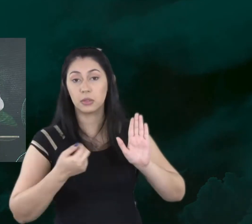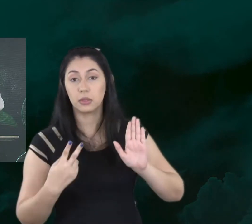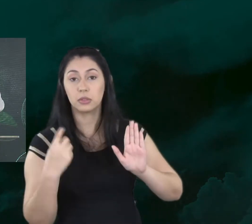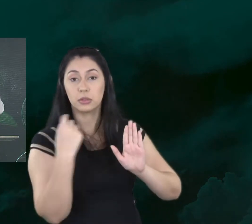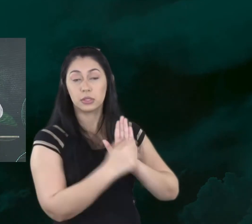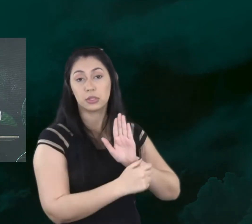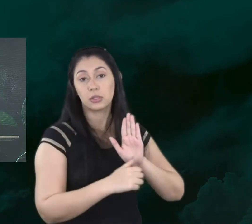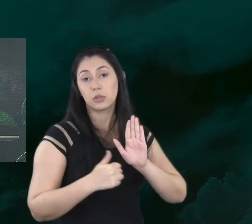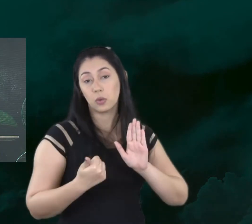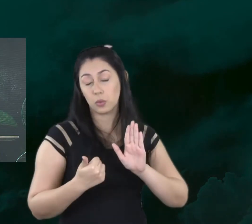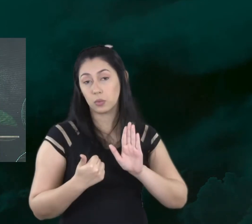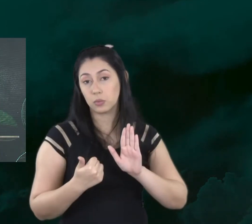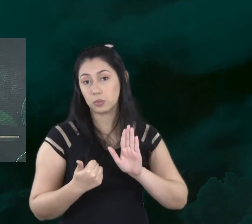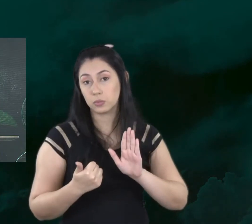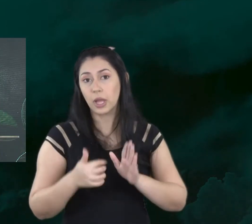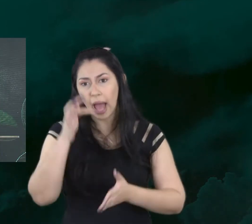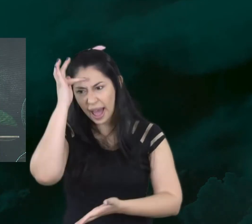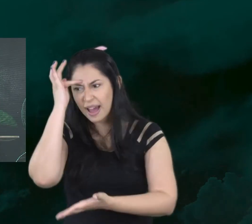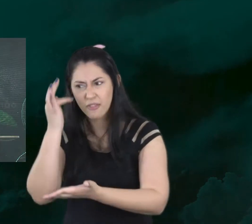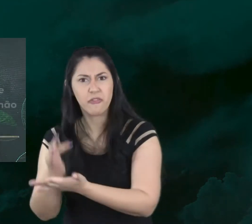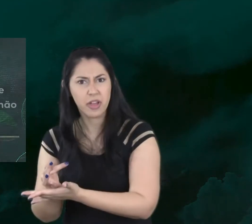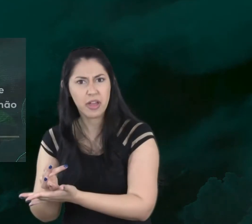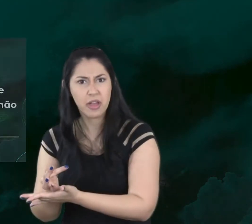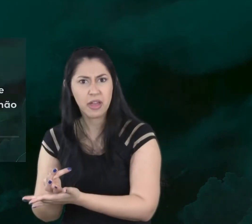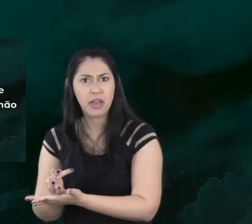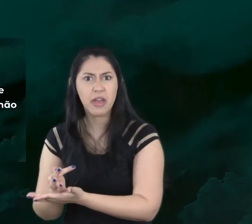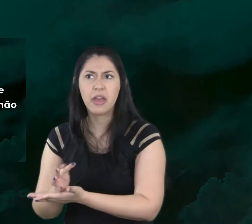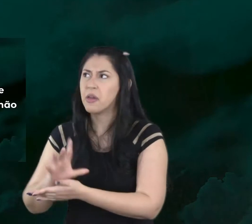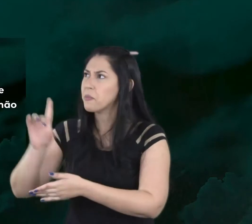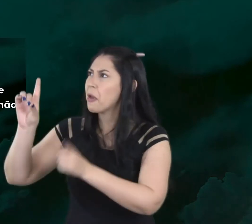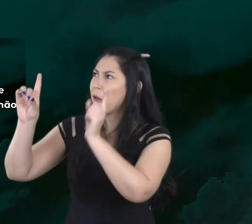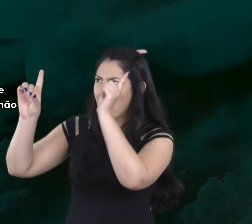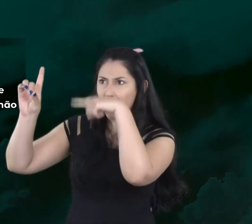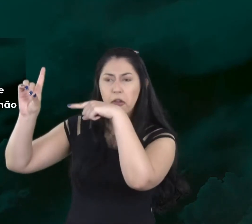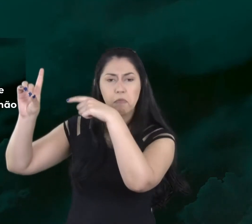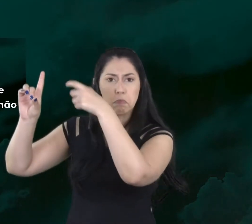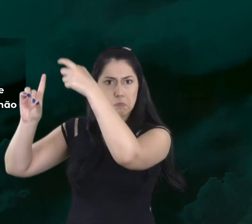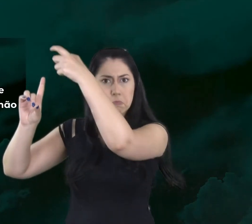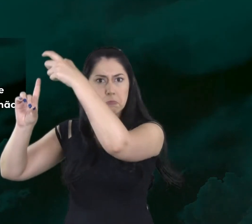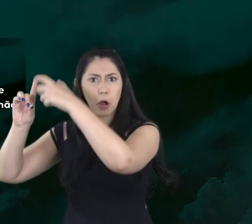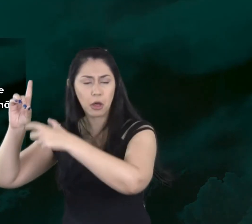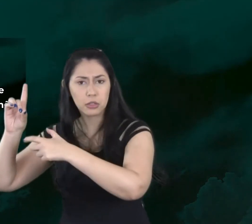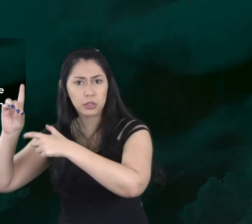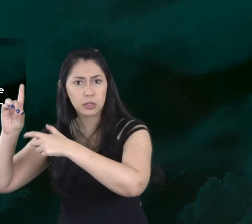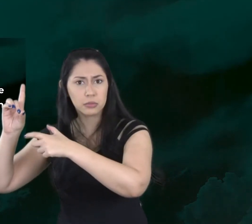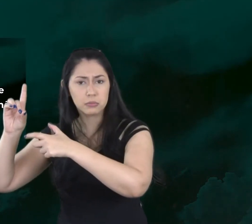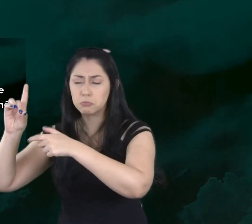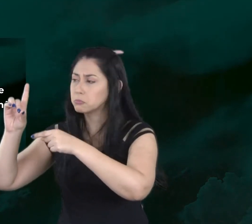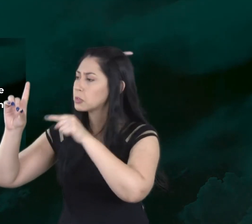a hipóstasis de coisas que se esperam. Então, é